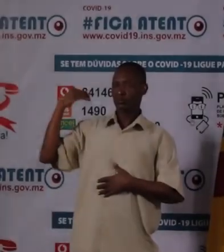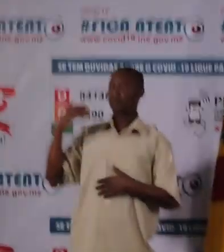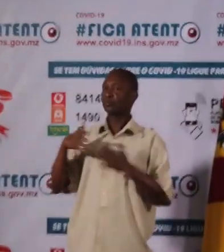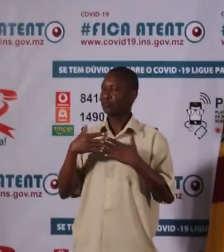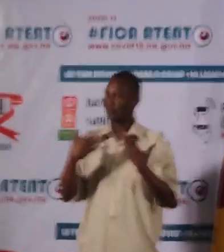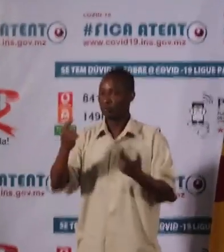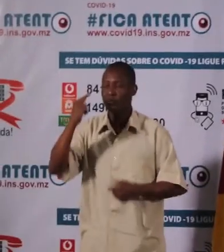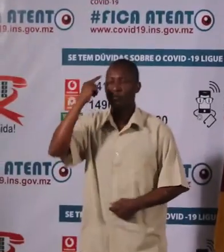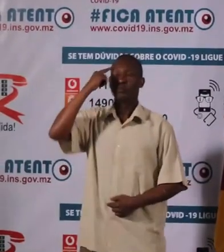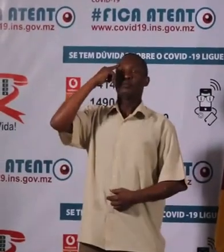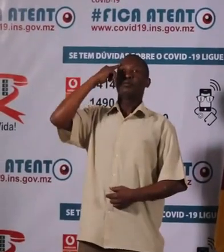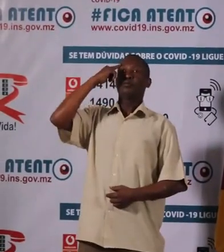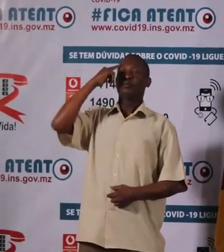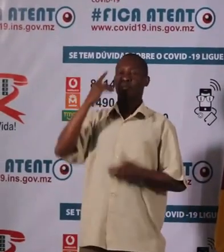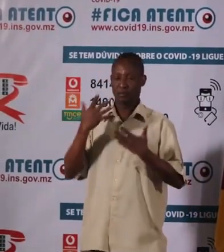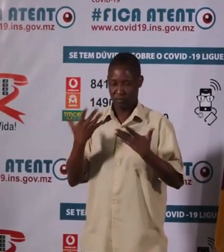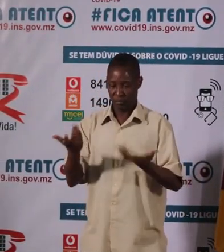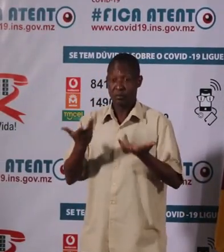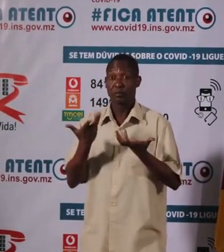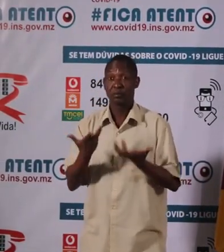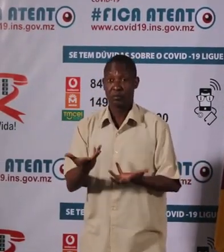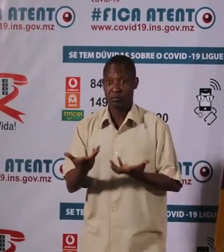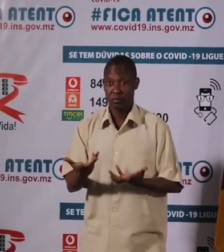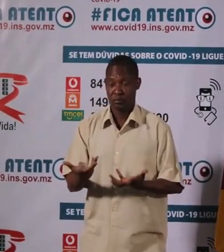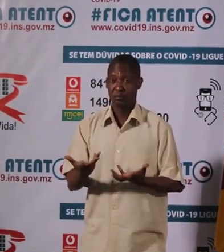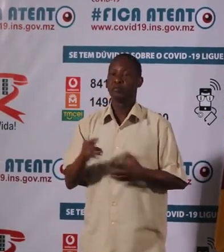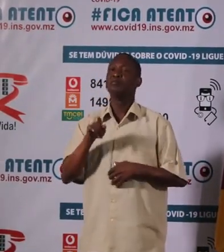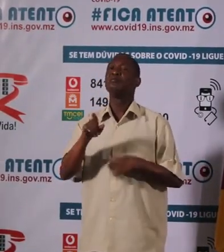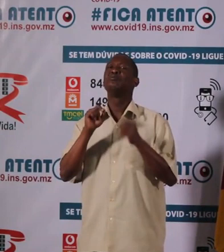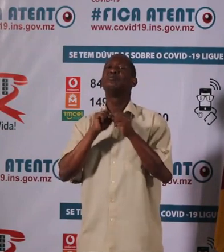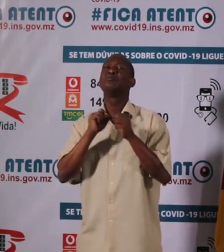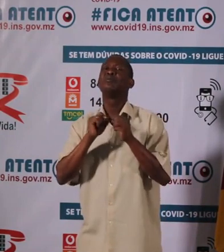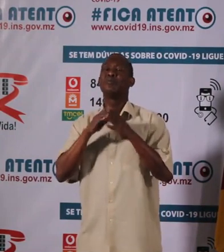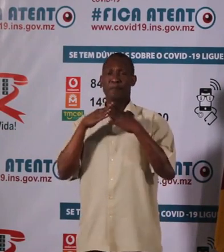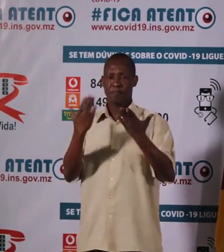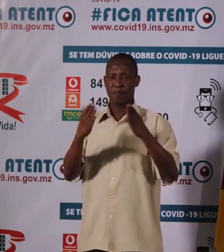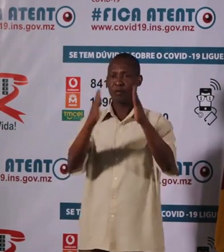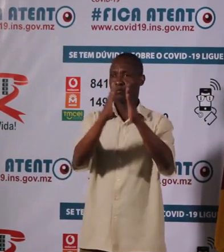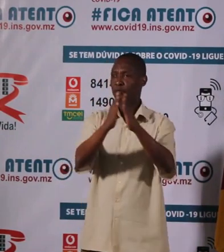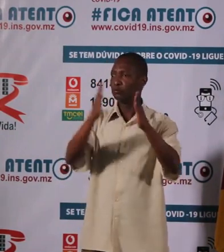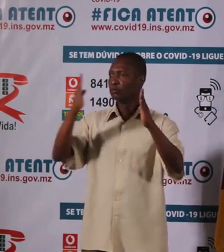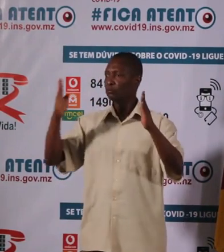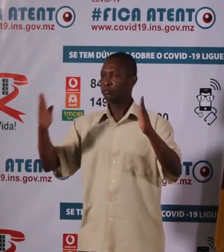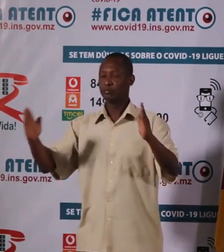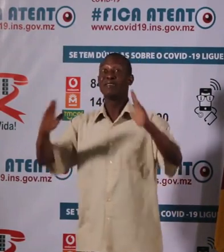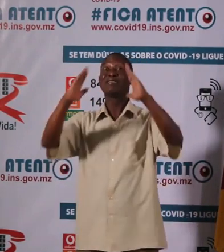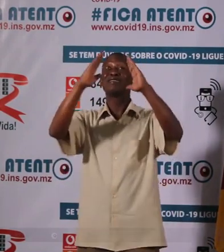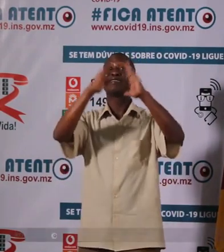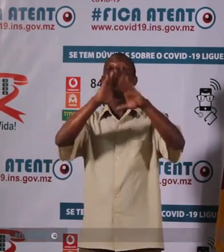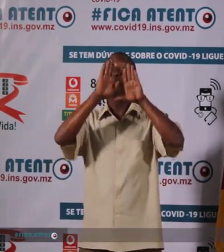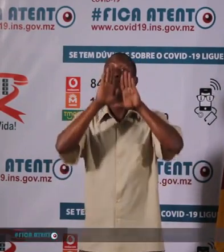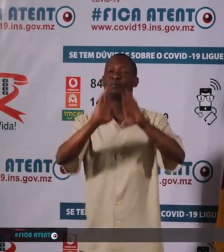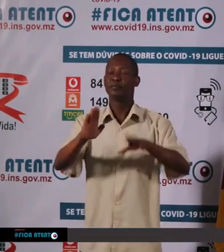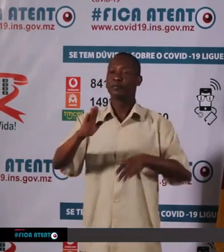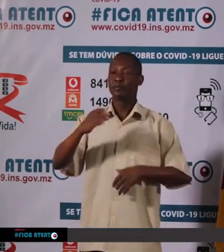Estamos no âmbito da operacionalização do estado de emergência declarado por Sua Excelência o Presidente